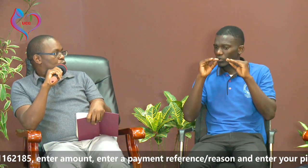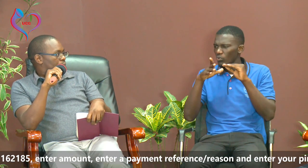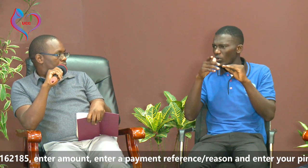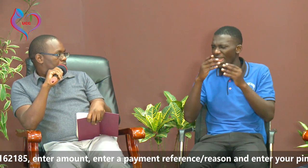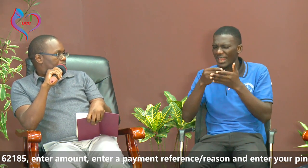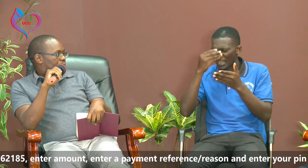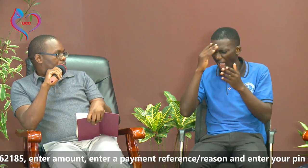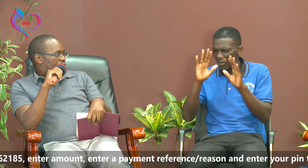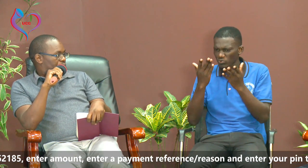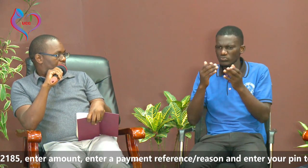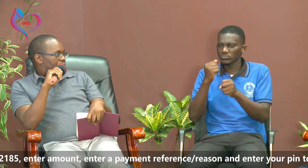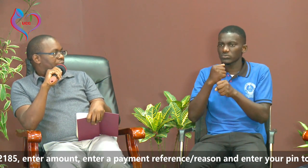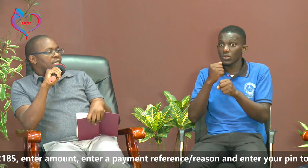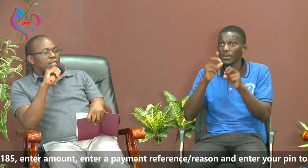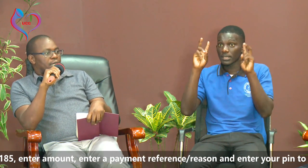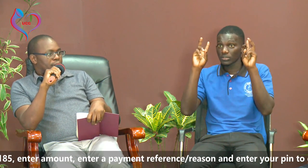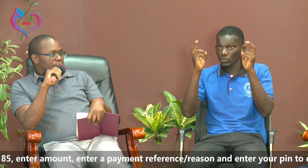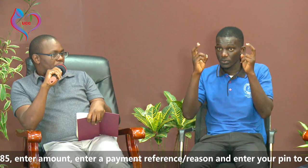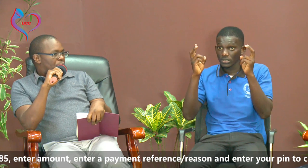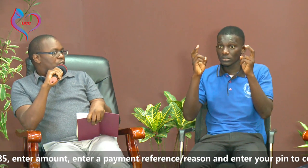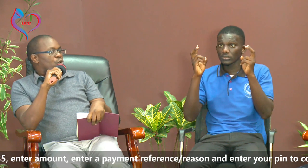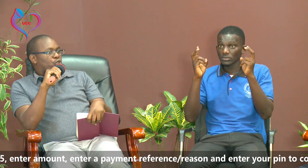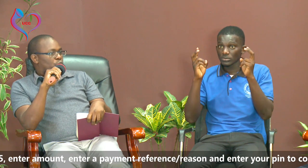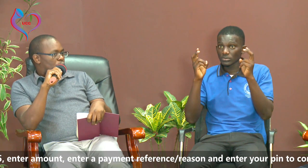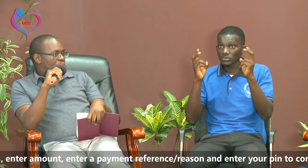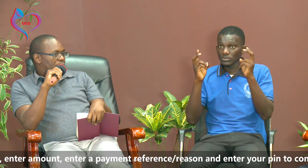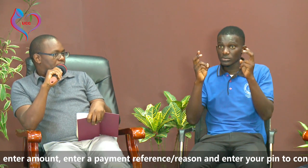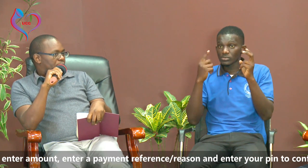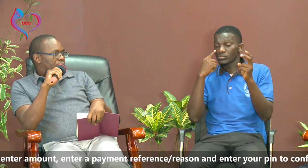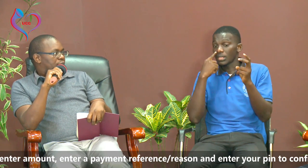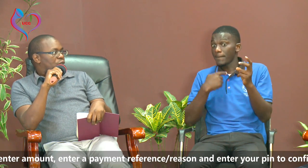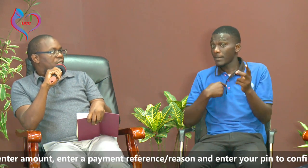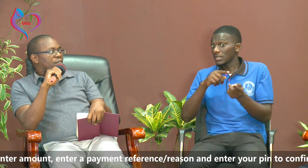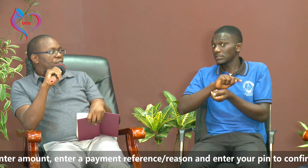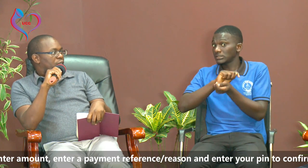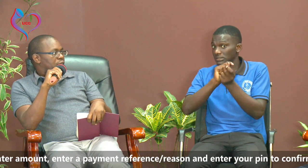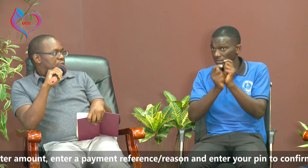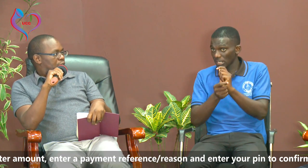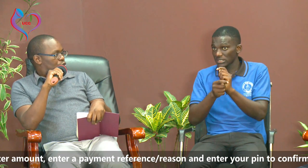osoma. Mfuna wow. Kati olabye nti okuchuka kwange. It is a collective effort. Nze